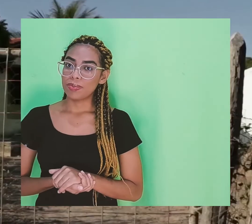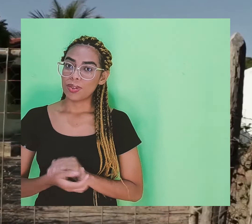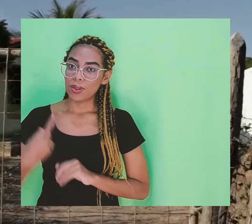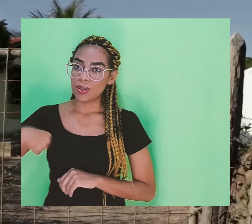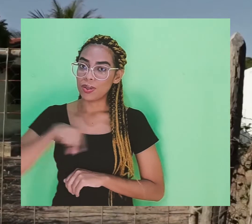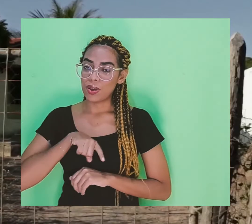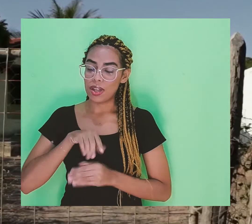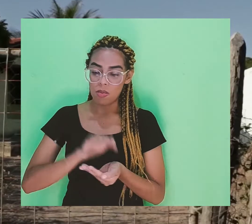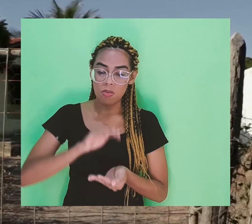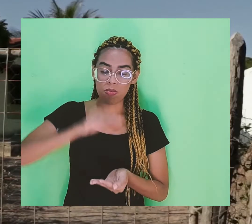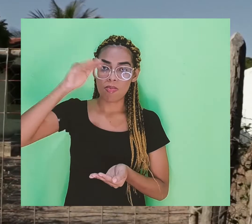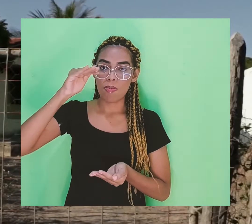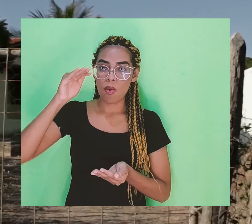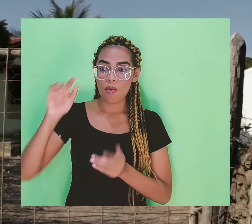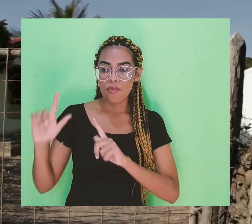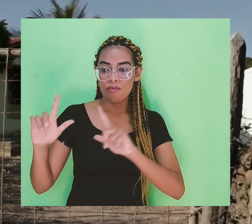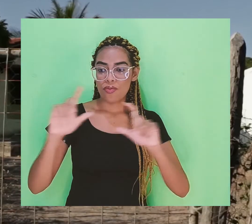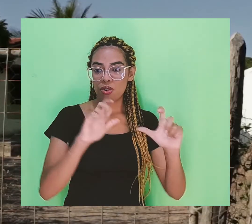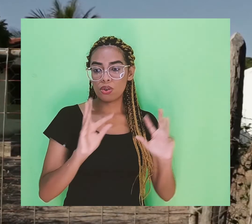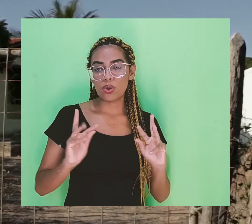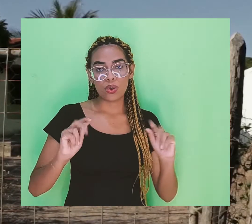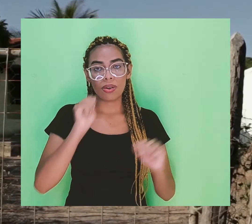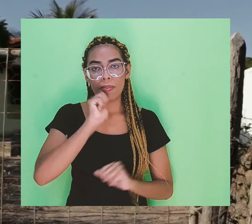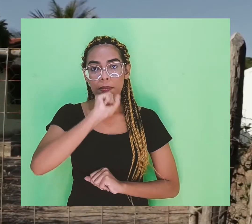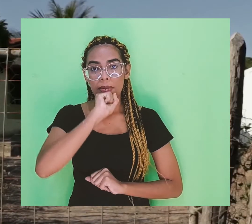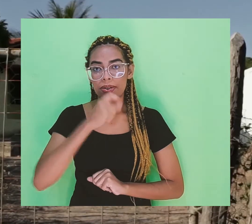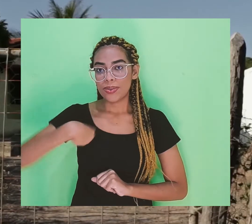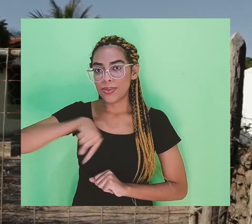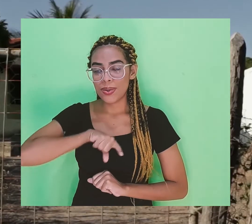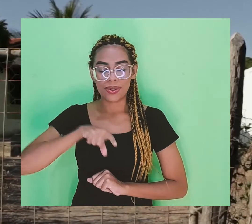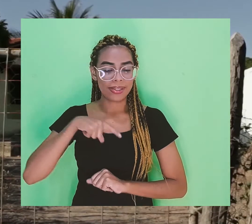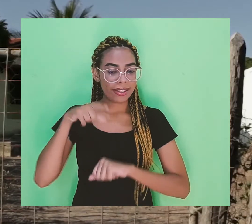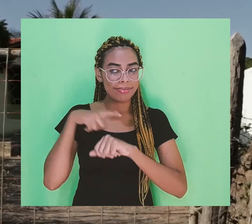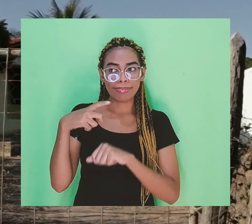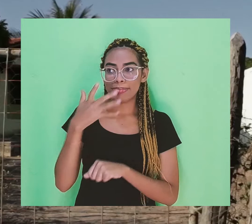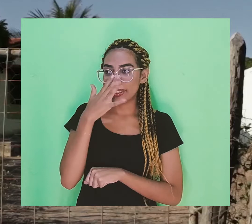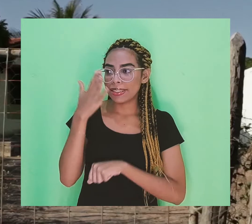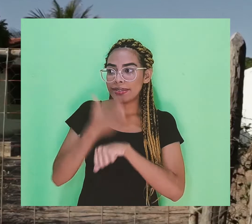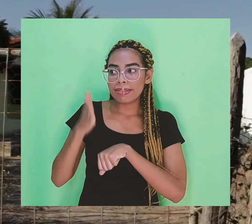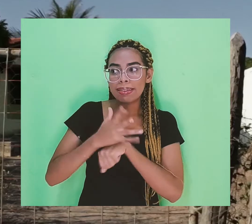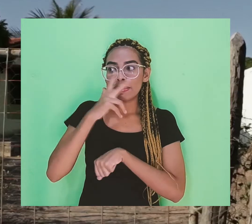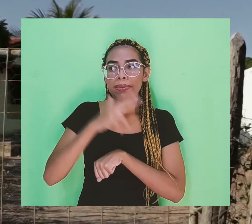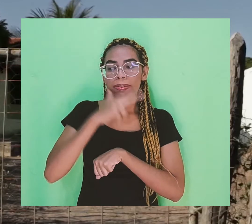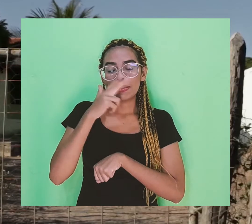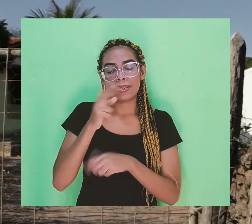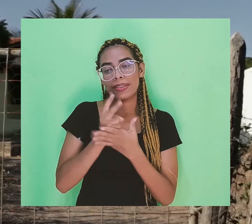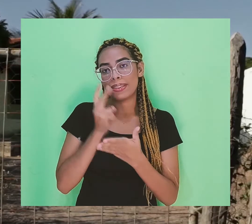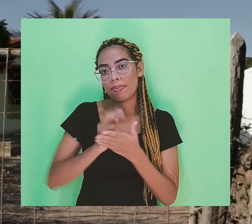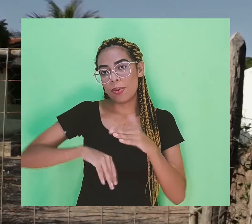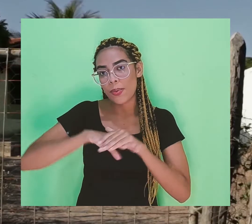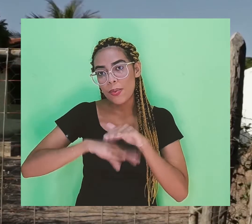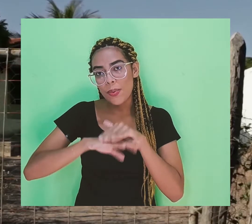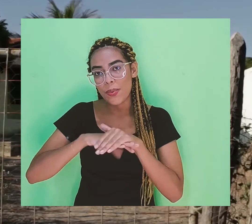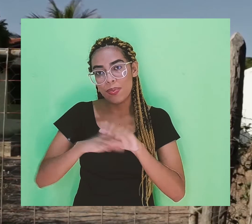acumuladores de foto. Eu acho que isso passa por todas as mães. As mães viram acumuladoras de fotos. O massa é que a gente realmente percebe o